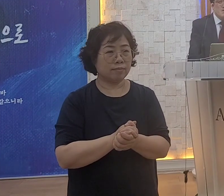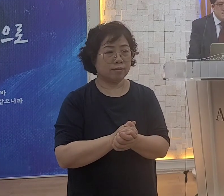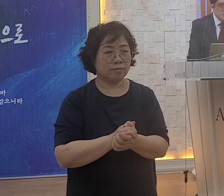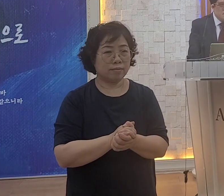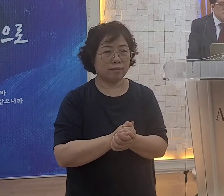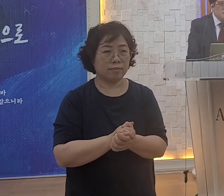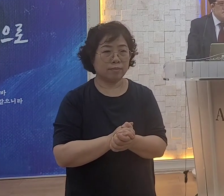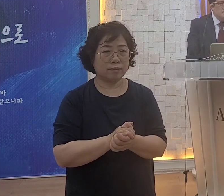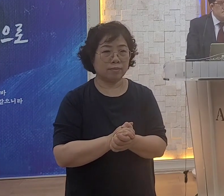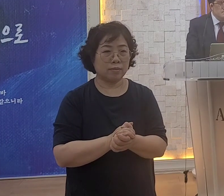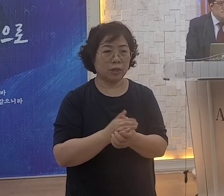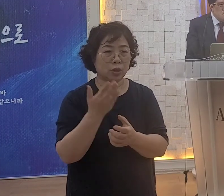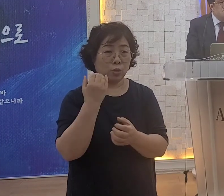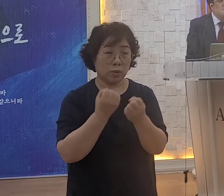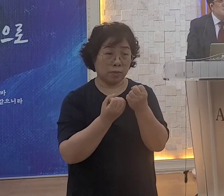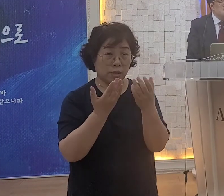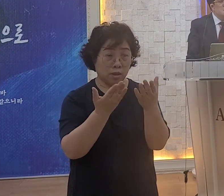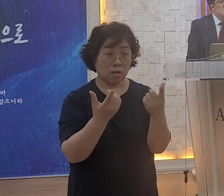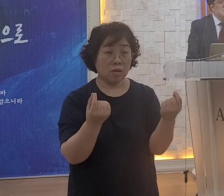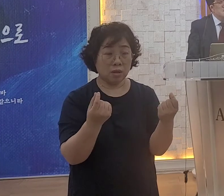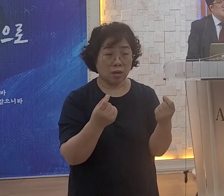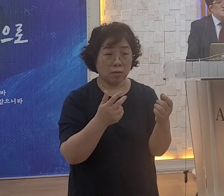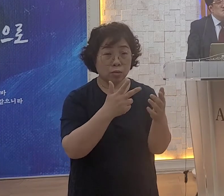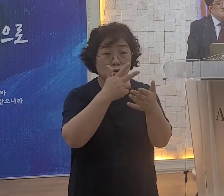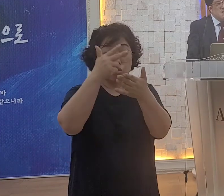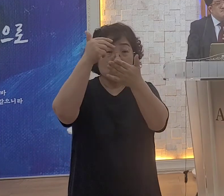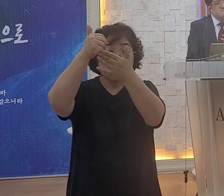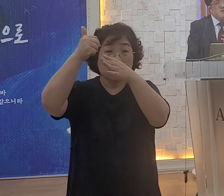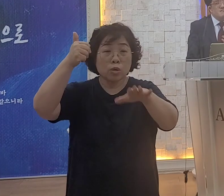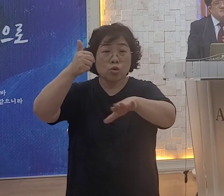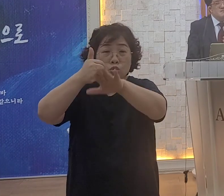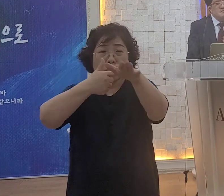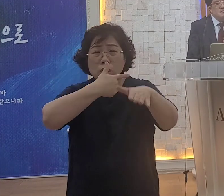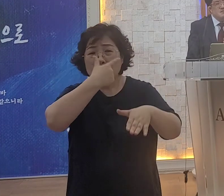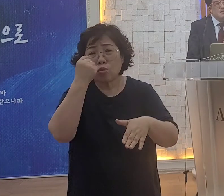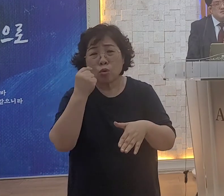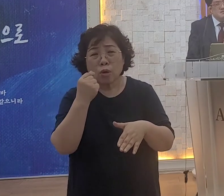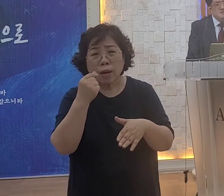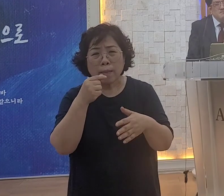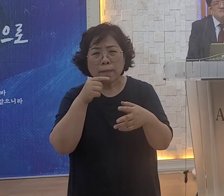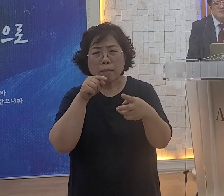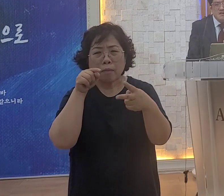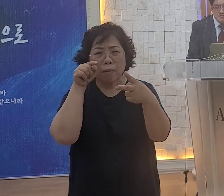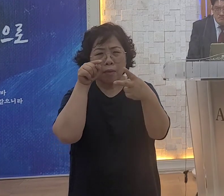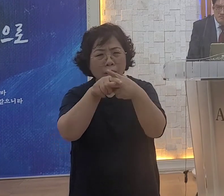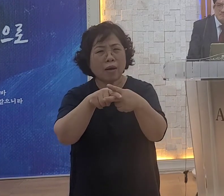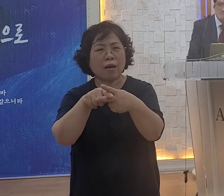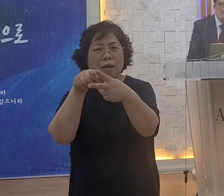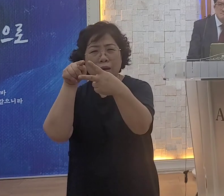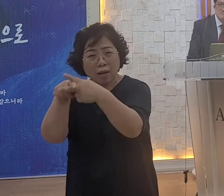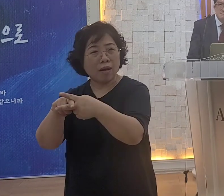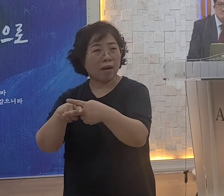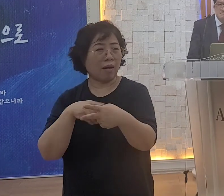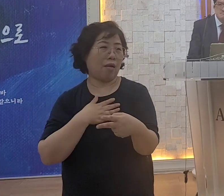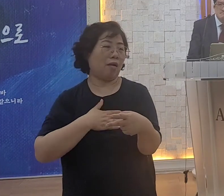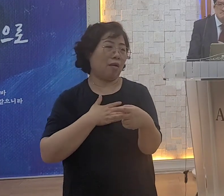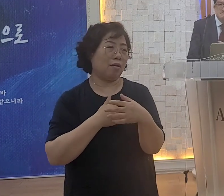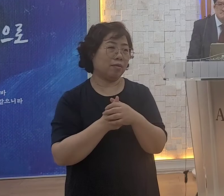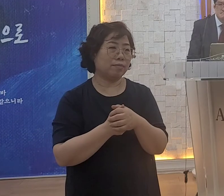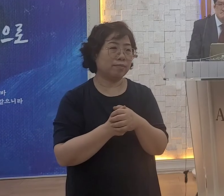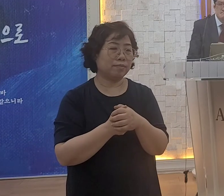제가 아까 말씀드렸죠. 우리 주님은 우리의 부족함을 너무나도 잘 아시네.